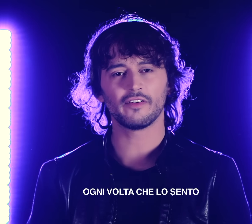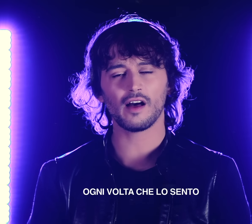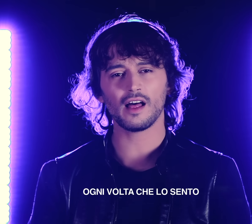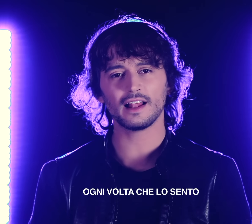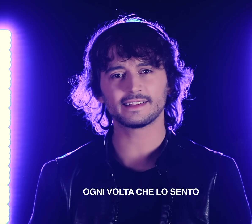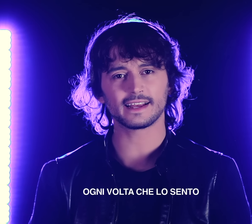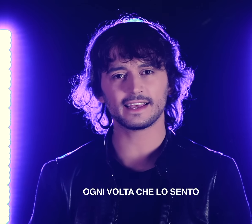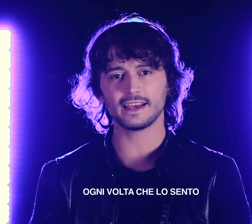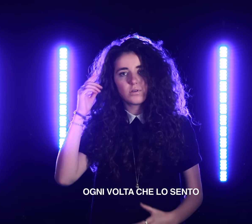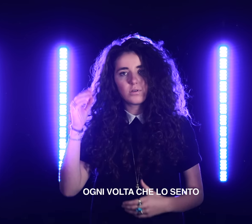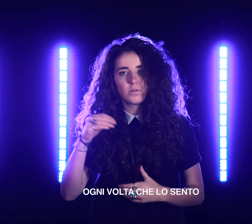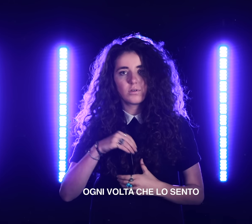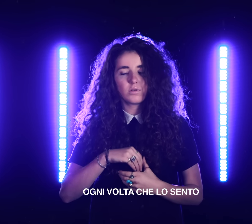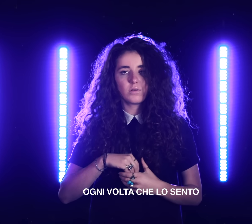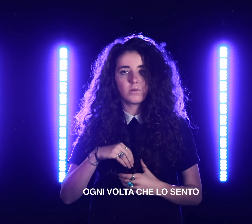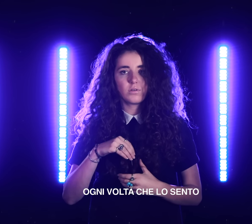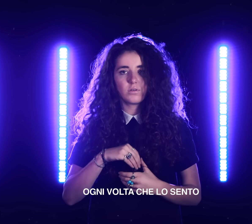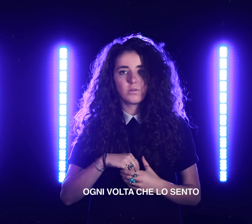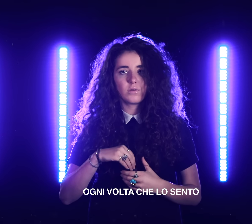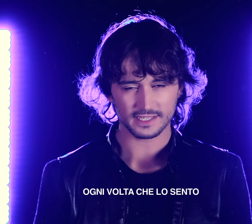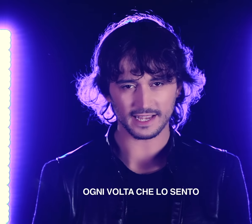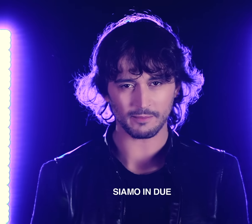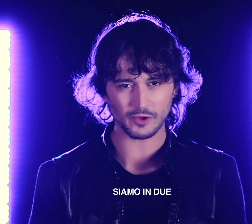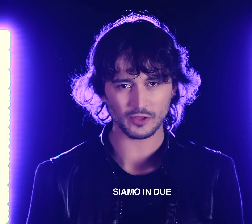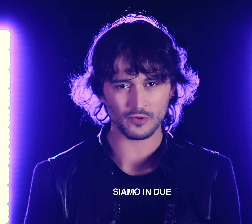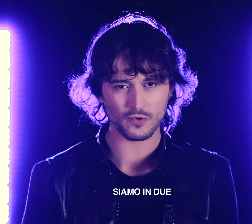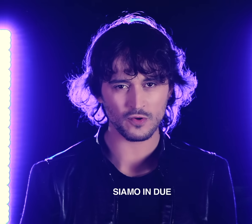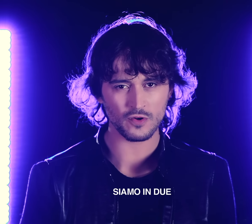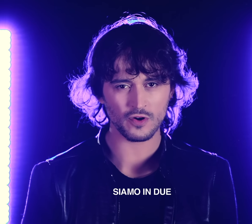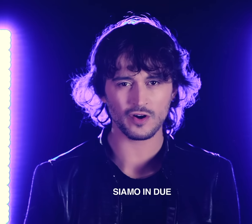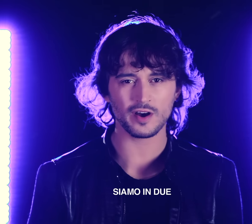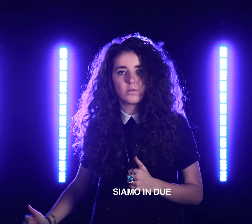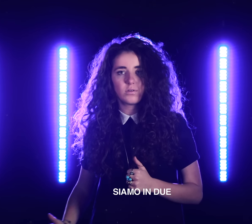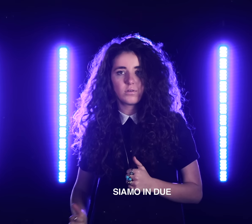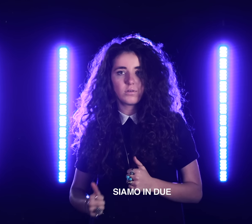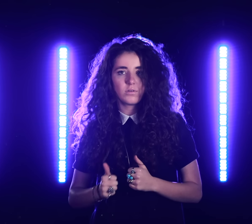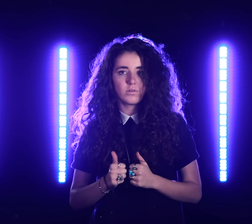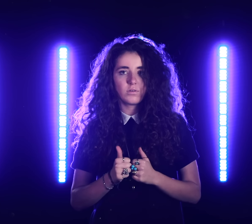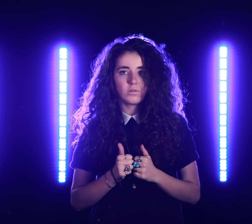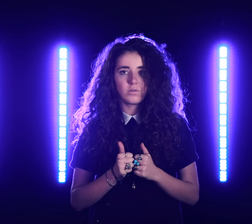ogni volta che lo sento, siamo in due.